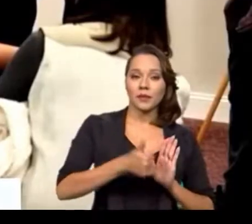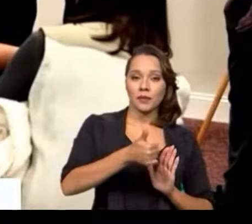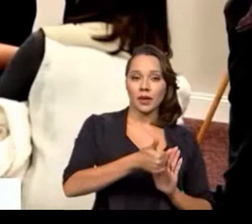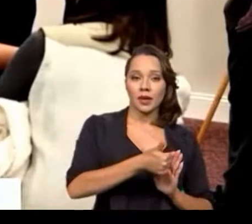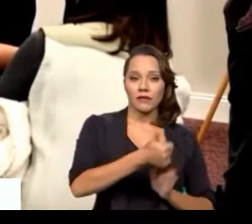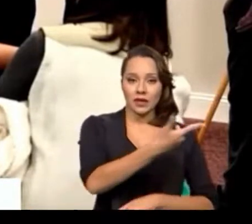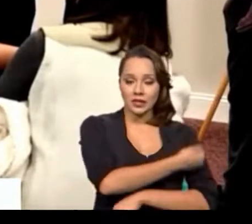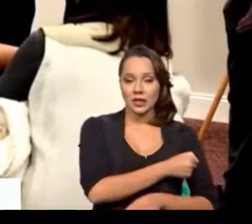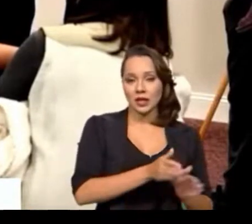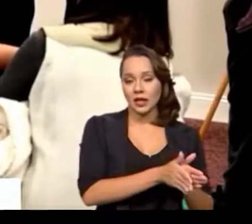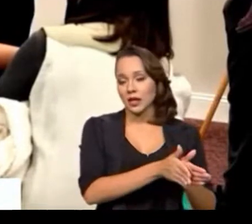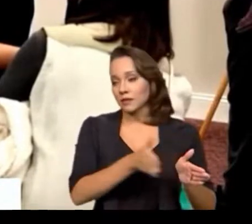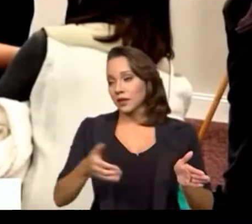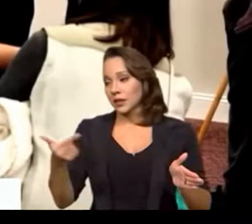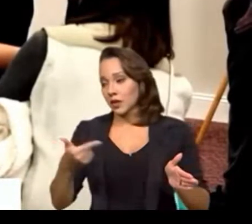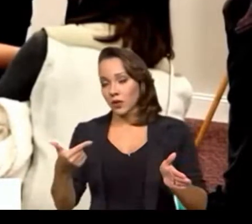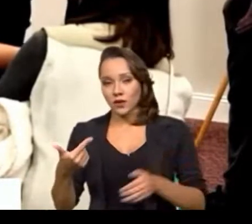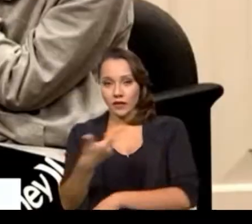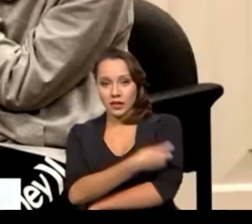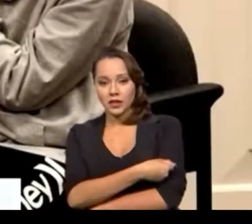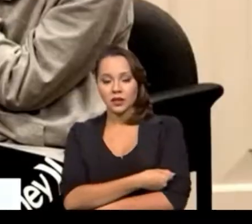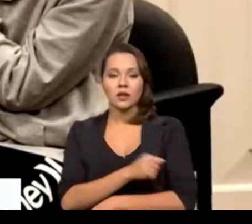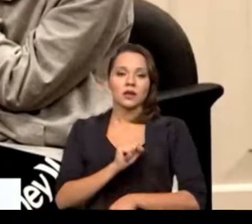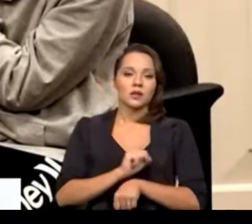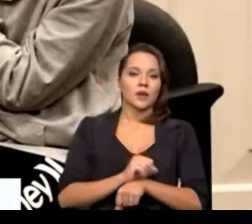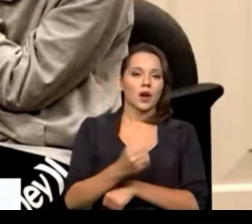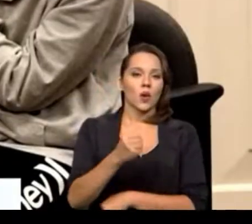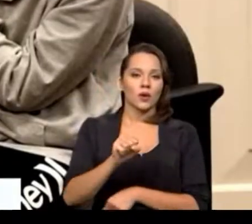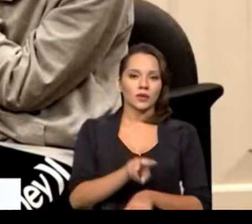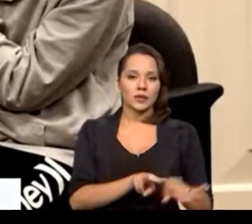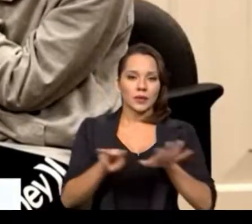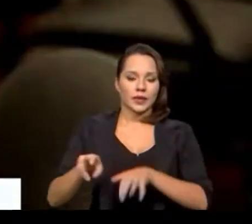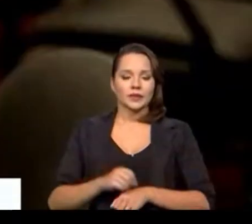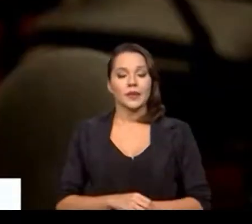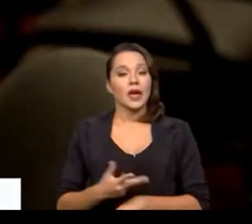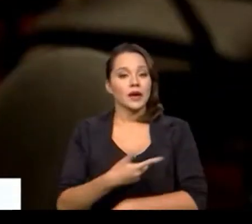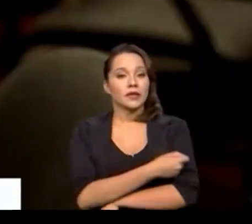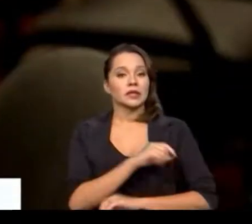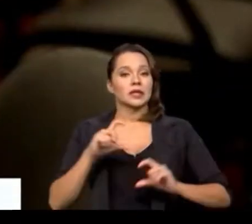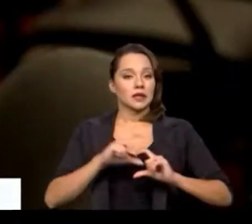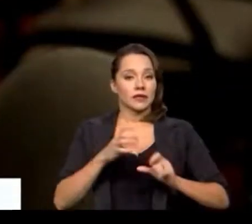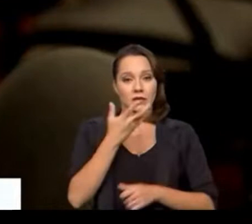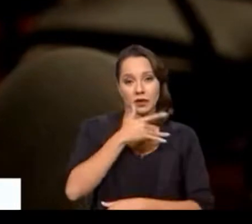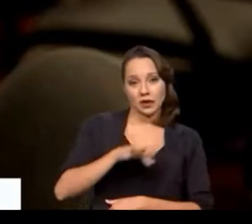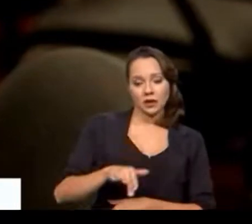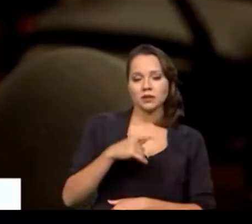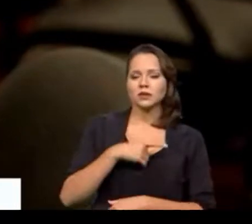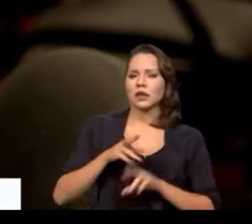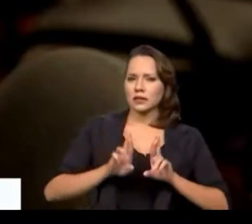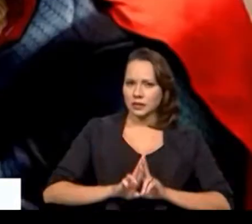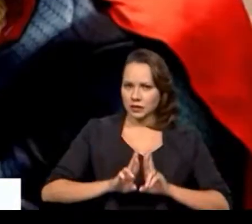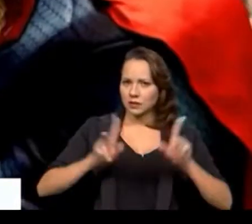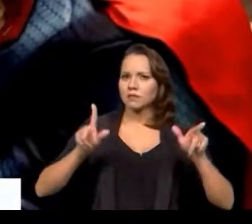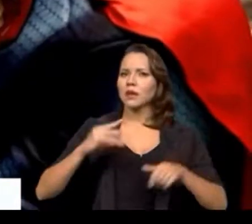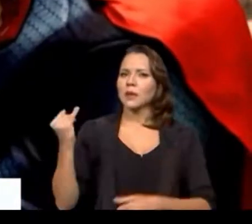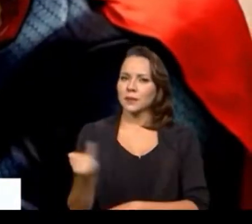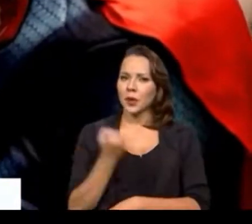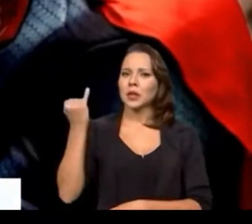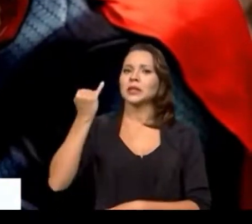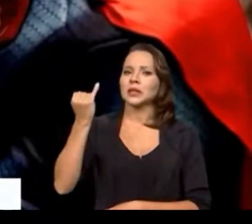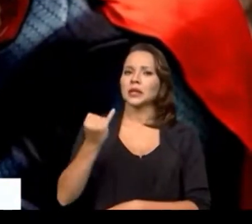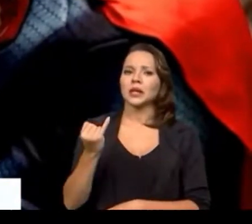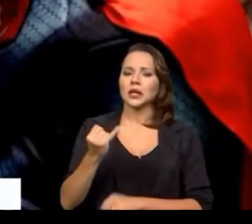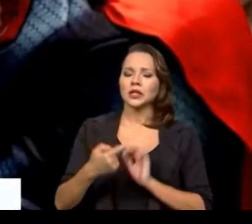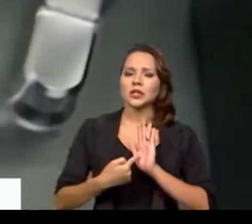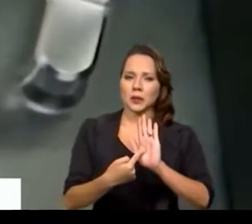EA segunda dose será de 8 semanas a vacina da fazer para crianças traz uma distinção muito importante na